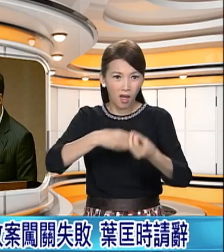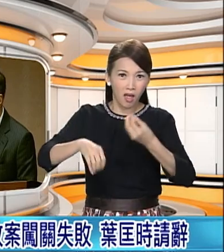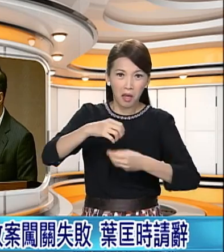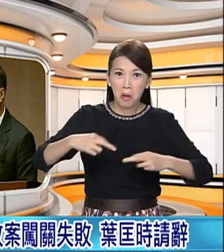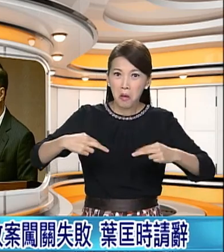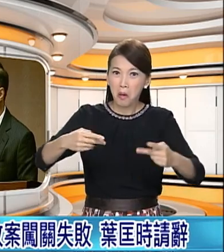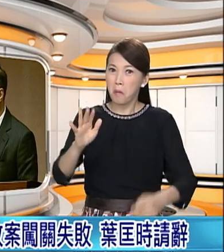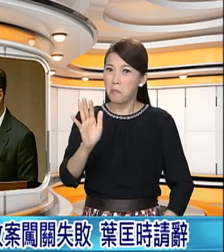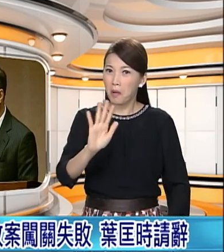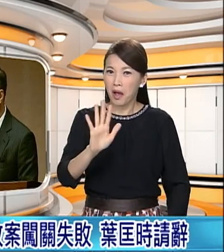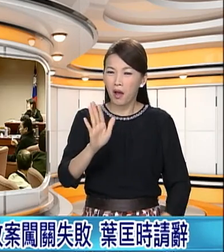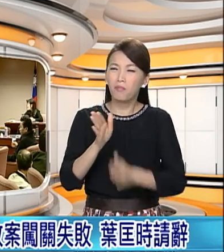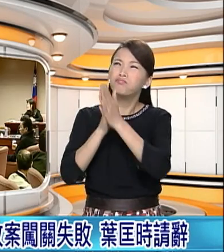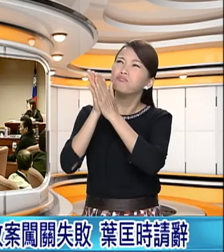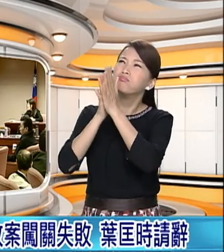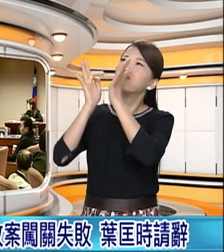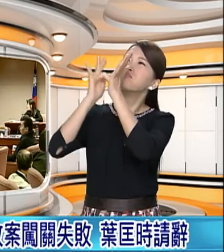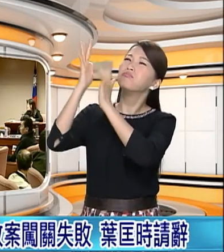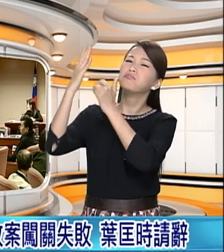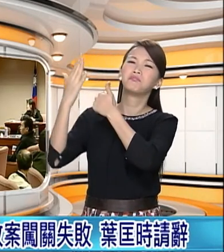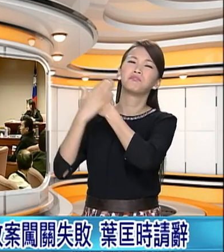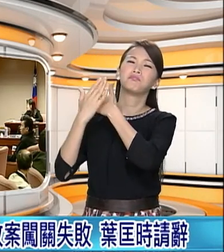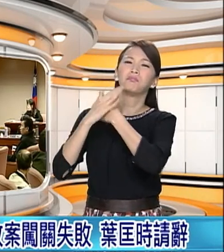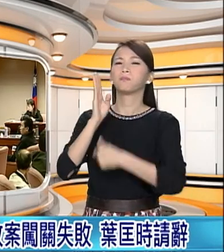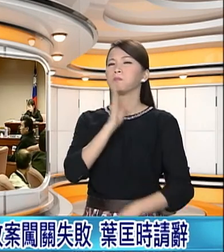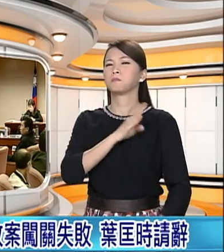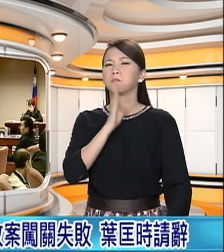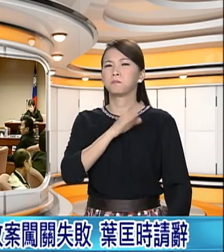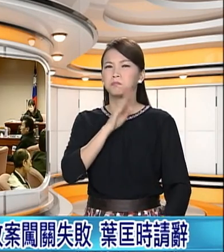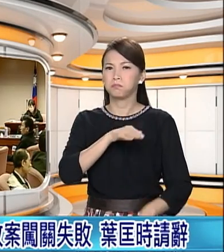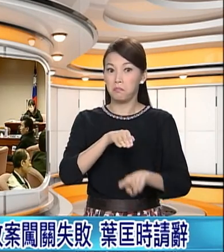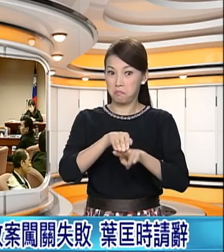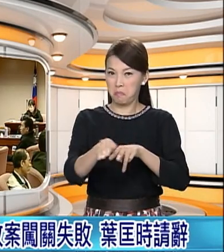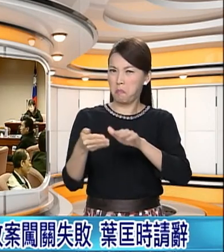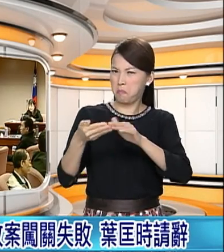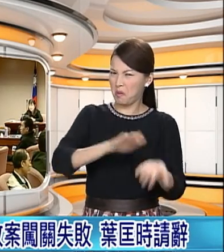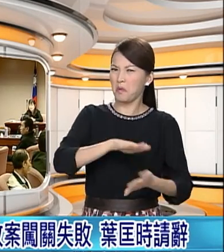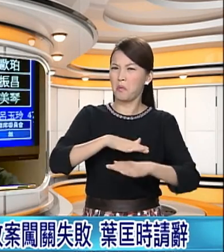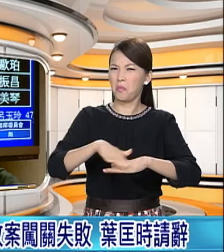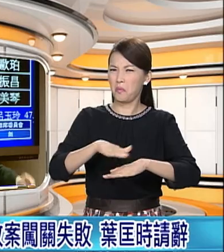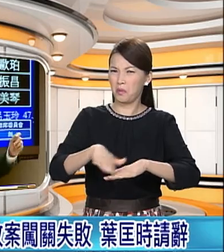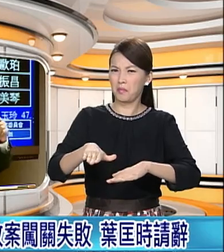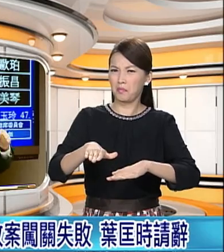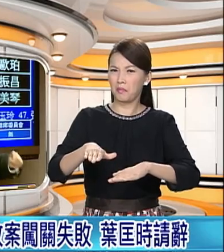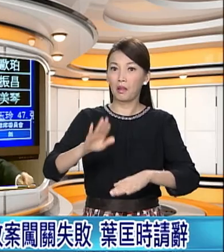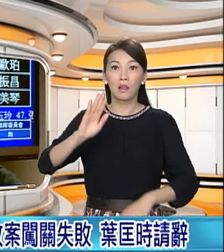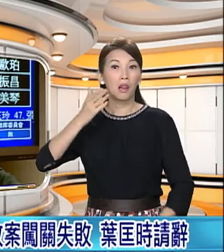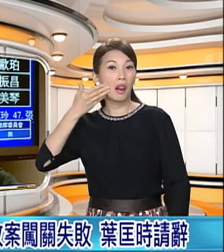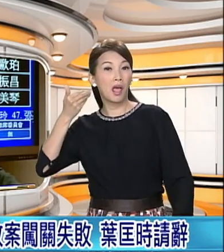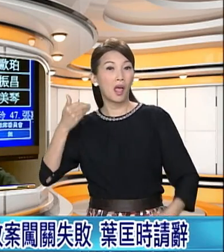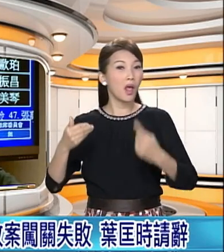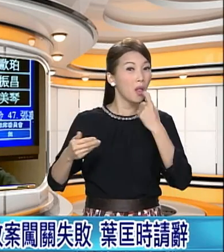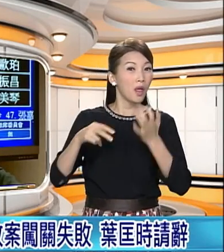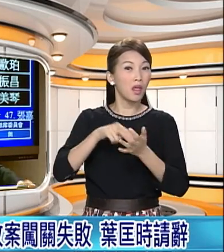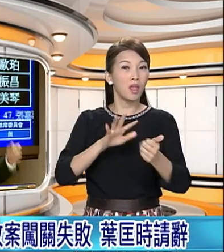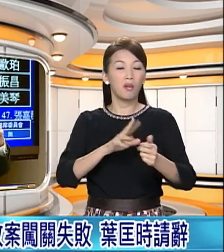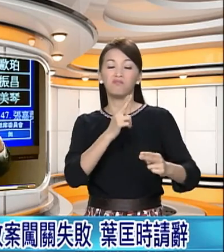稣基督来，高铁还是会破产。蓝绿立委质疑声浪不断，而蓝营甚